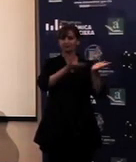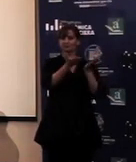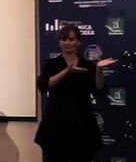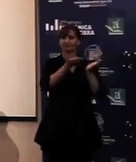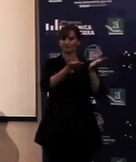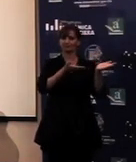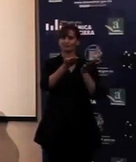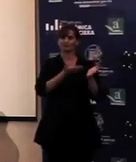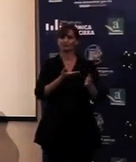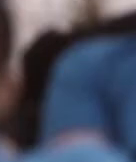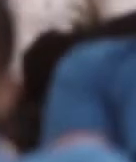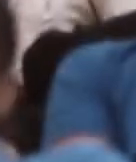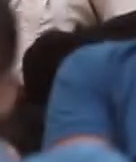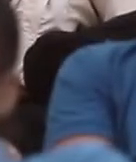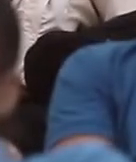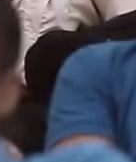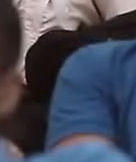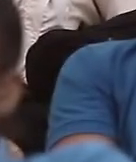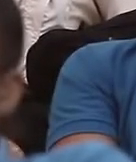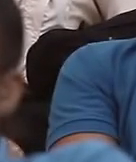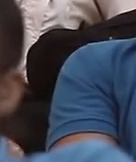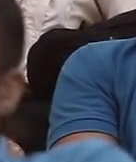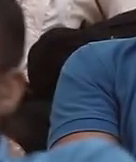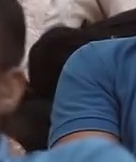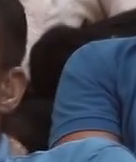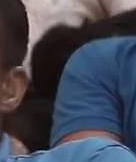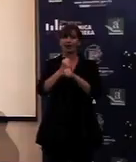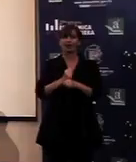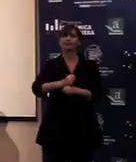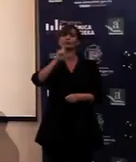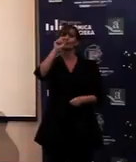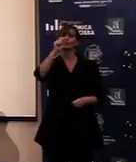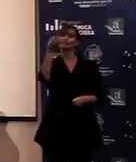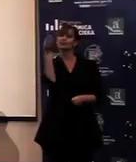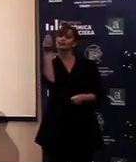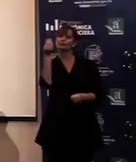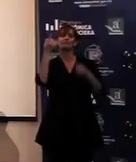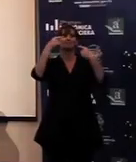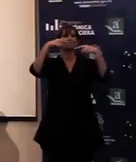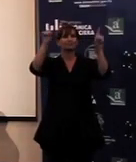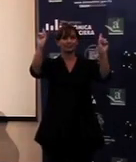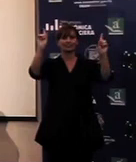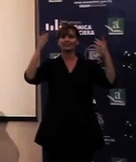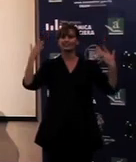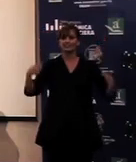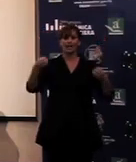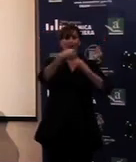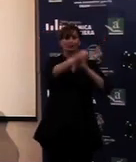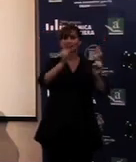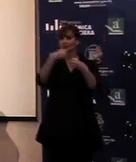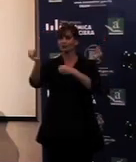El 2 de diciembre del 2014 fue una realidad y 50% de nuestras sucursales ya para esa fecha estaban